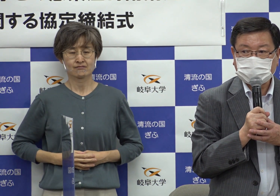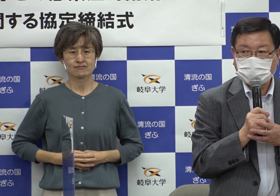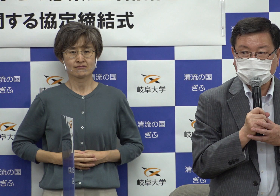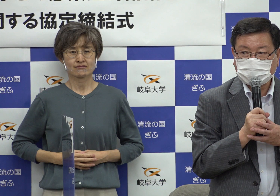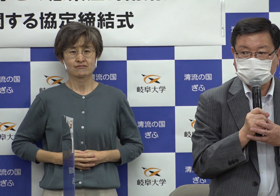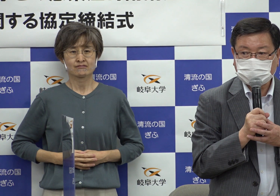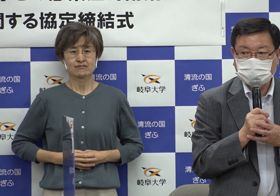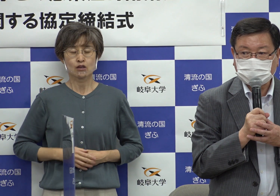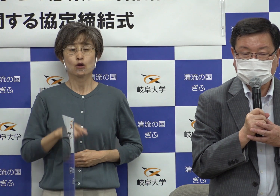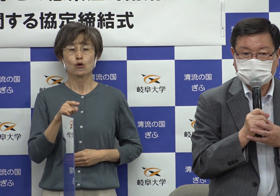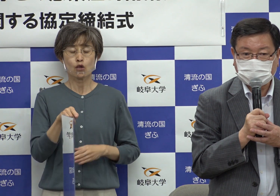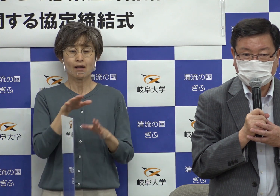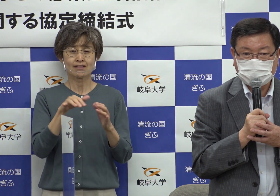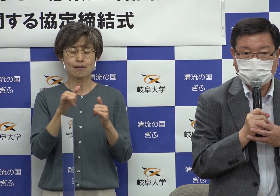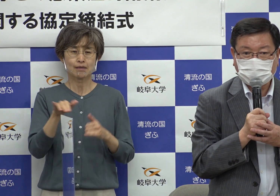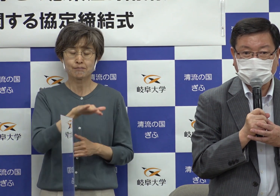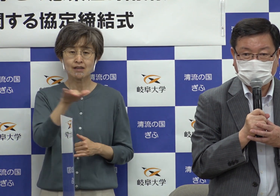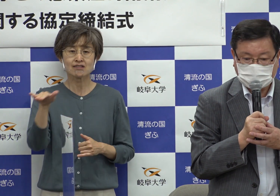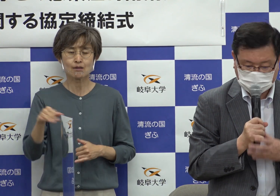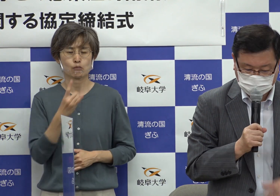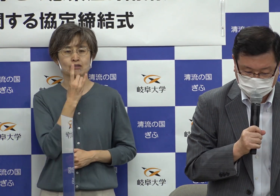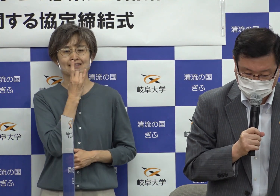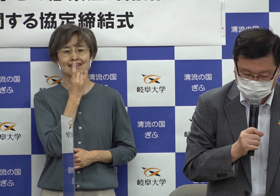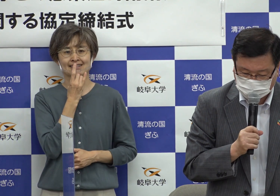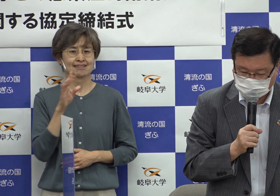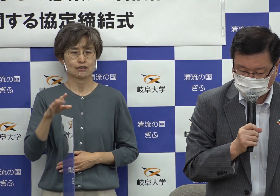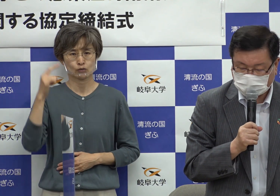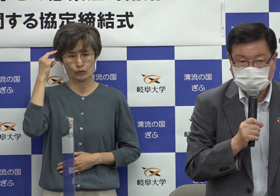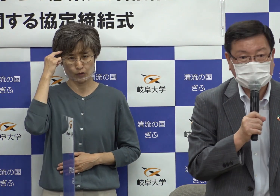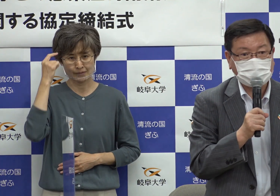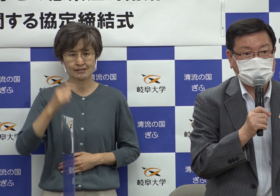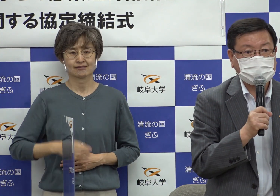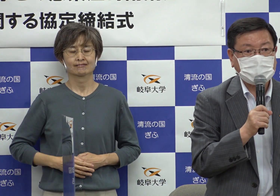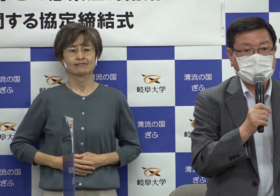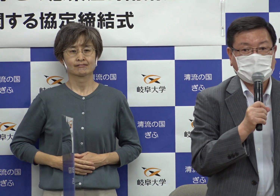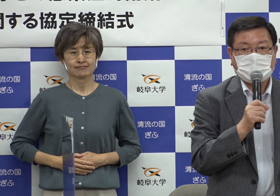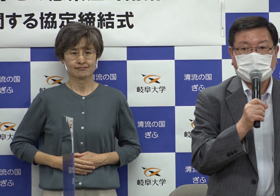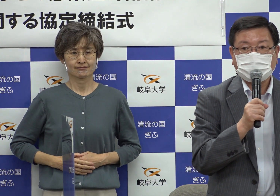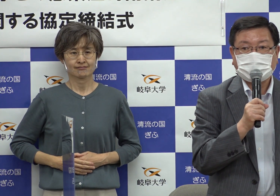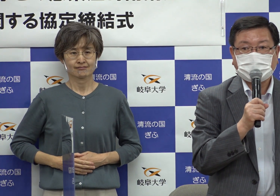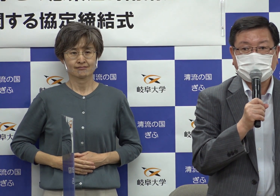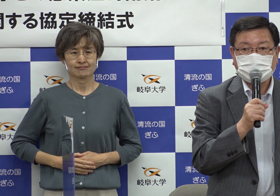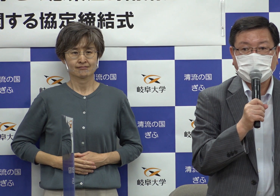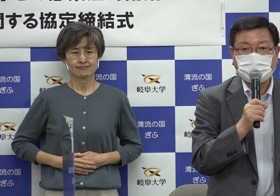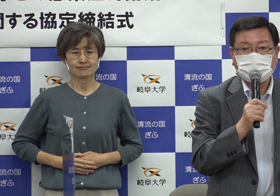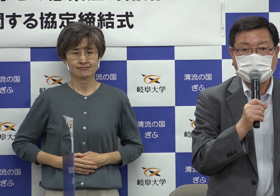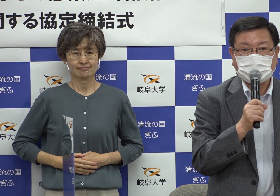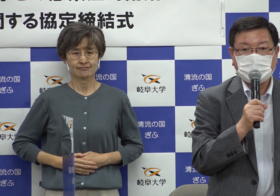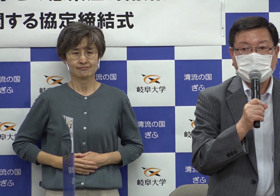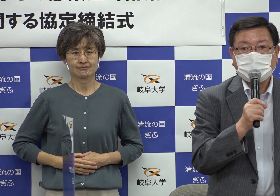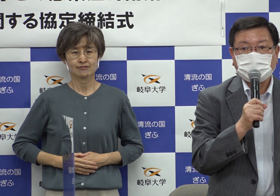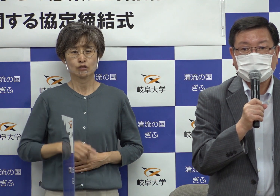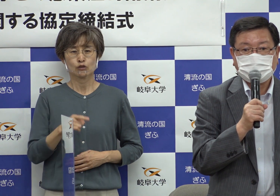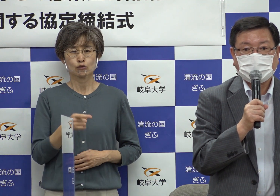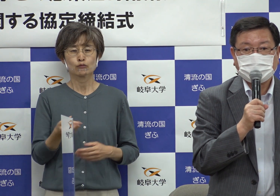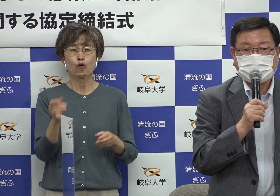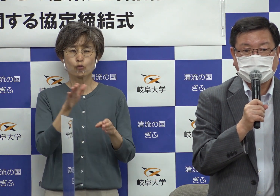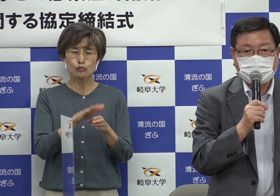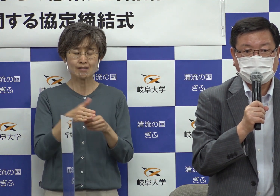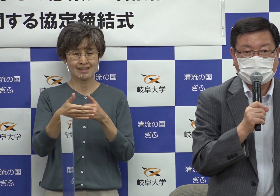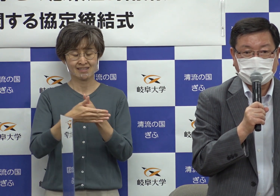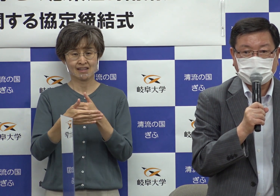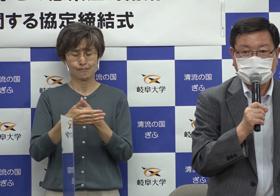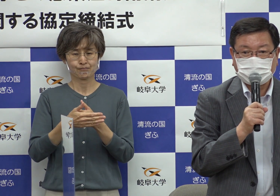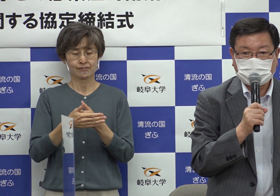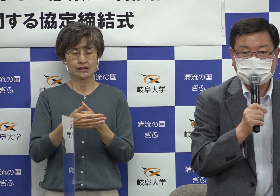民が期待していらっしゃる、くださっているところではないかというふうに考えております。そのあたりの視野も含めて、もちろん目の前